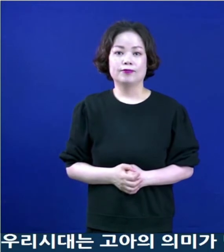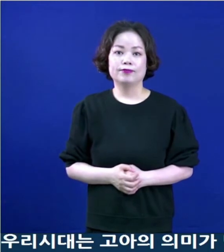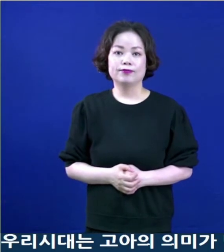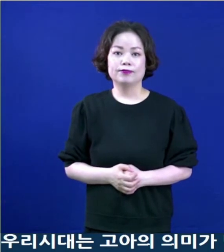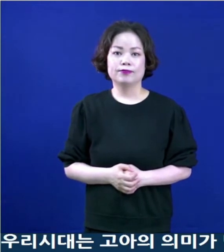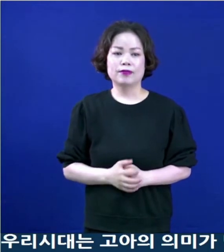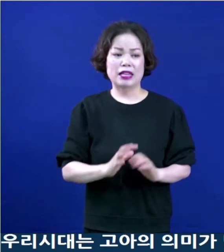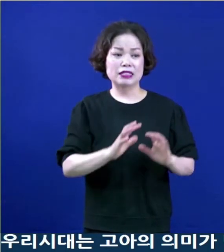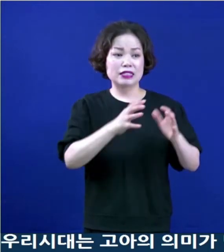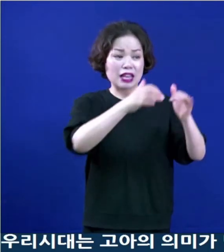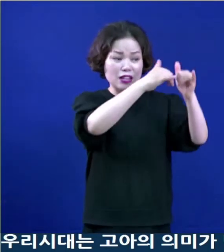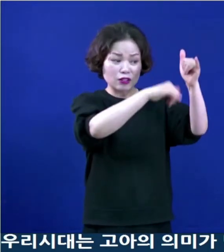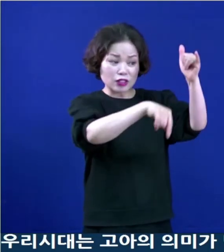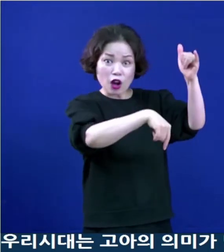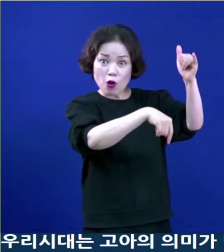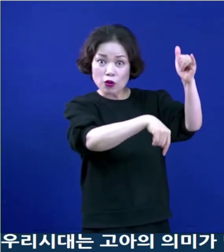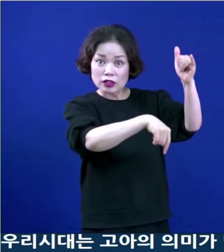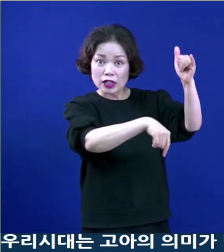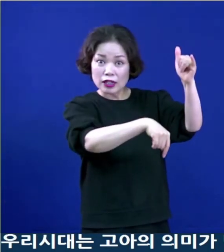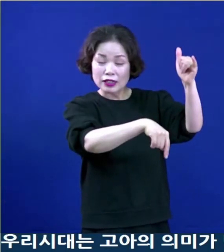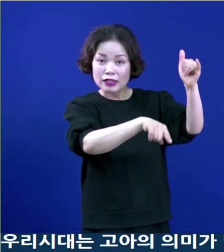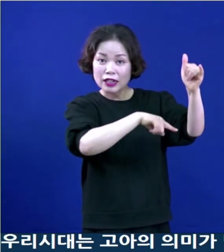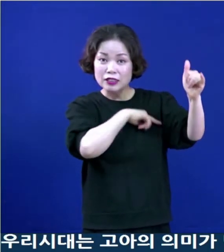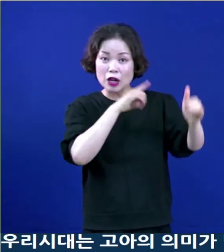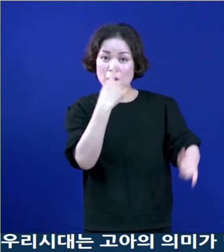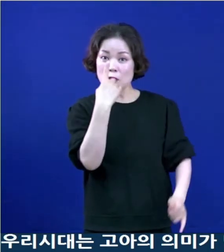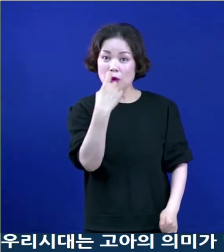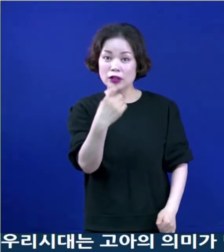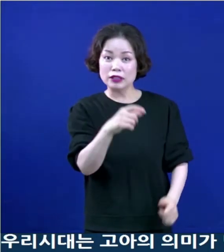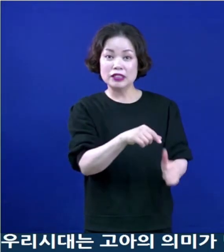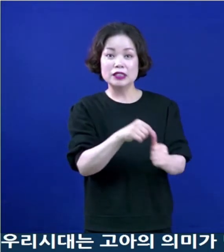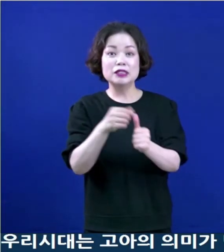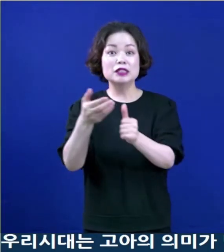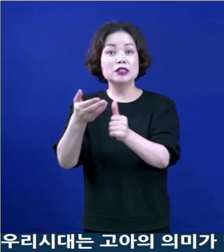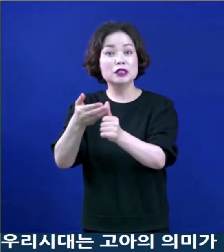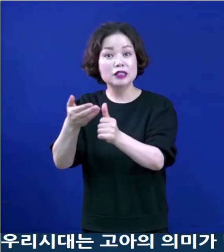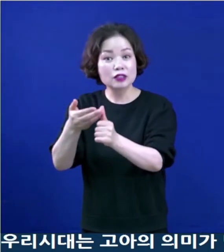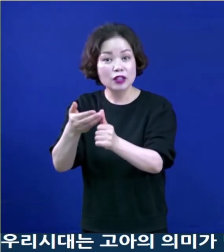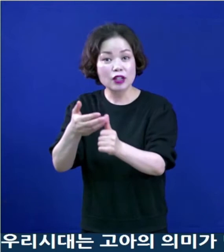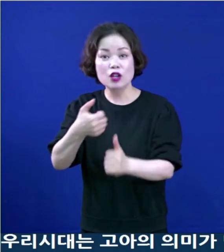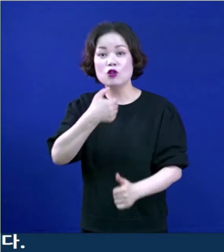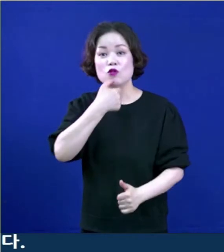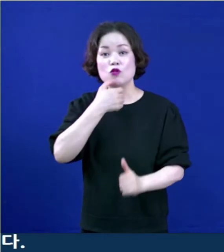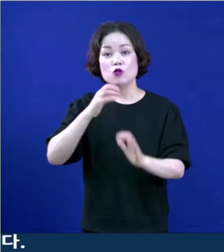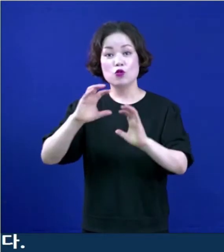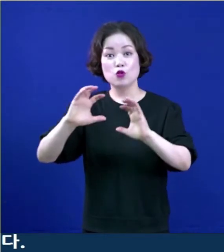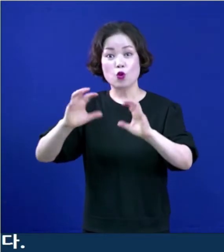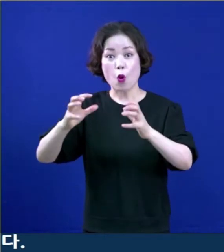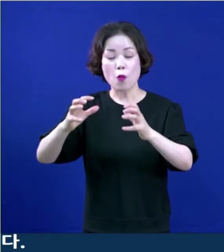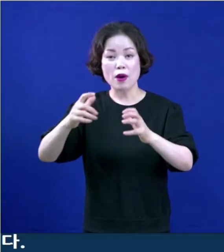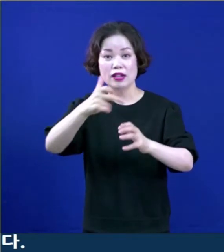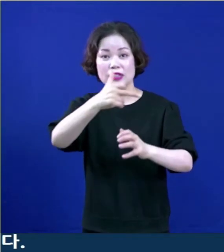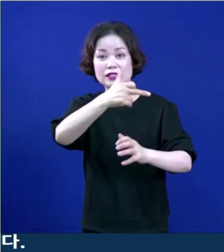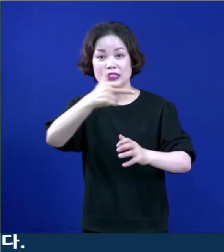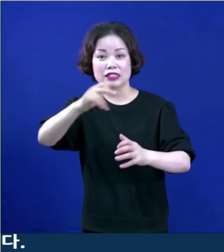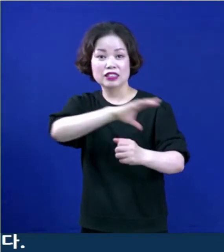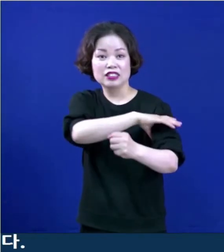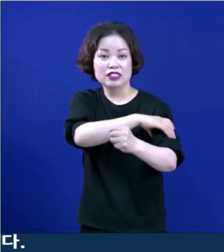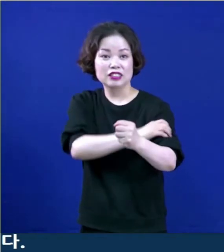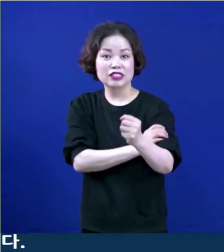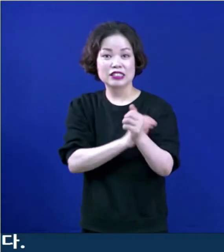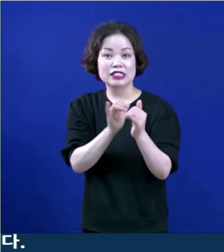세계 역사 가운데 나오는 가장 멋진 입양 중에 하나가 로마의 그 거대한 권력자인